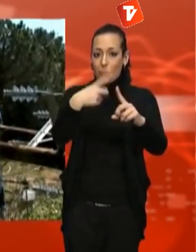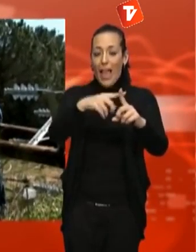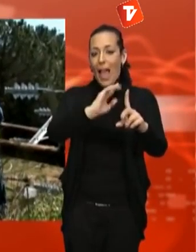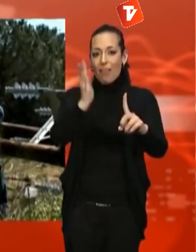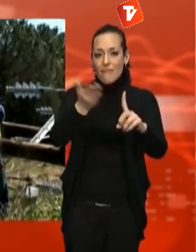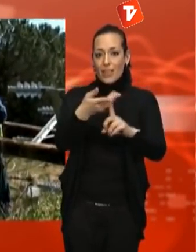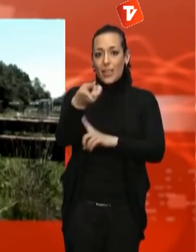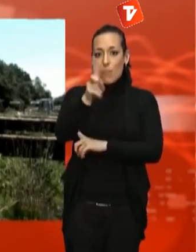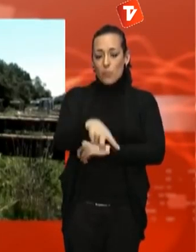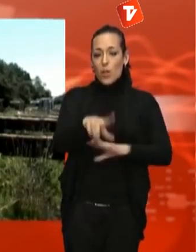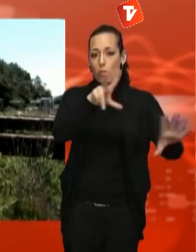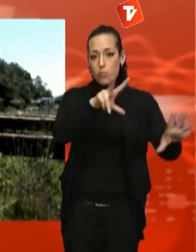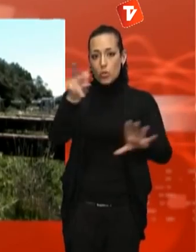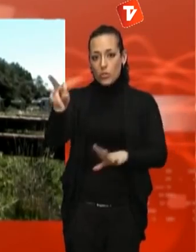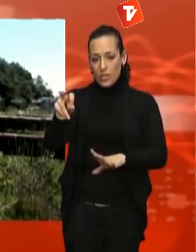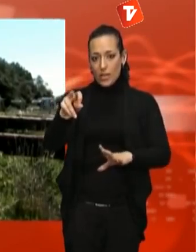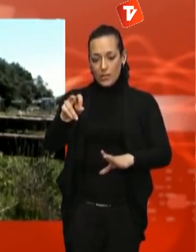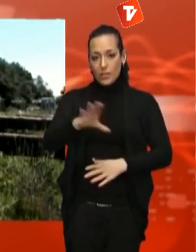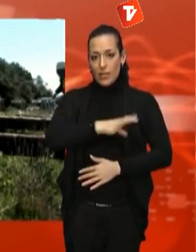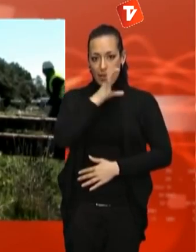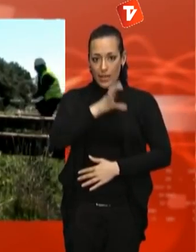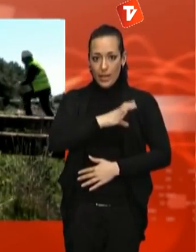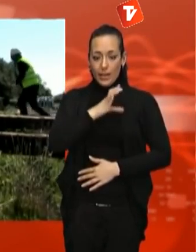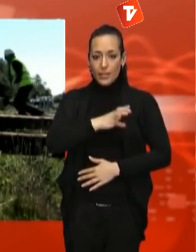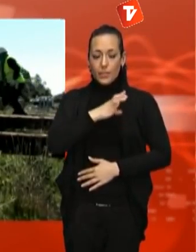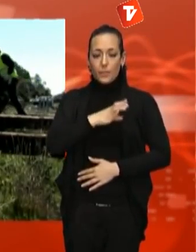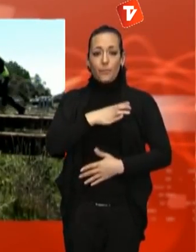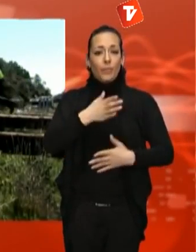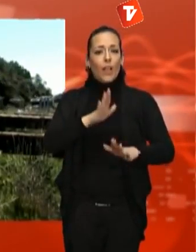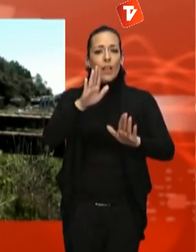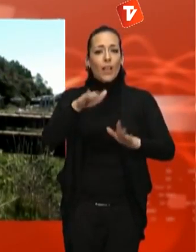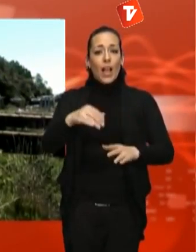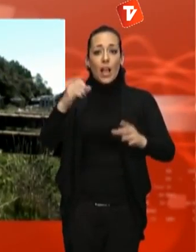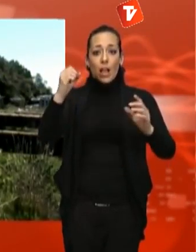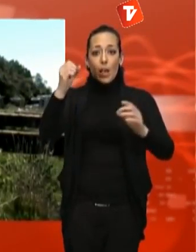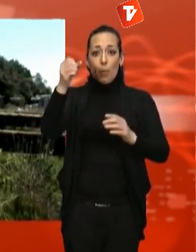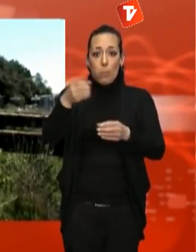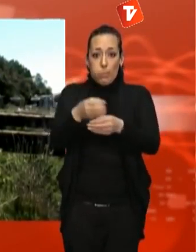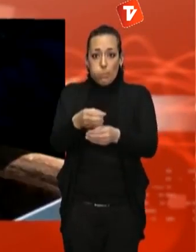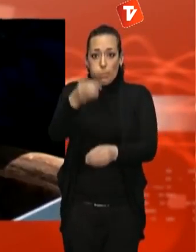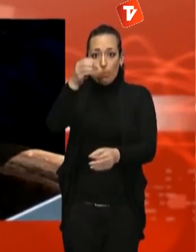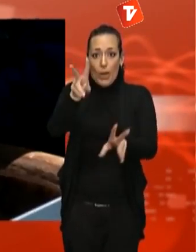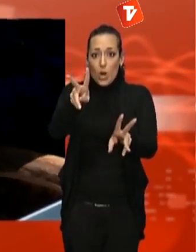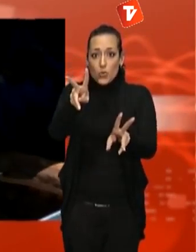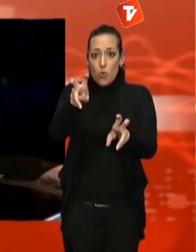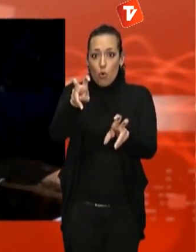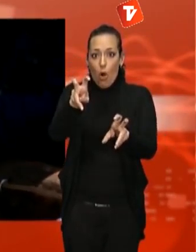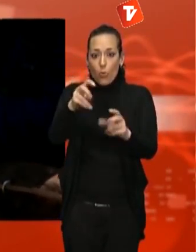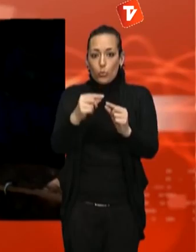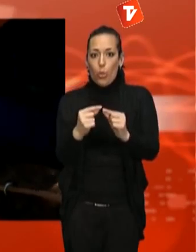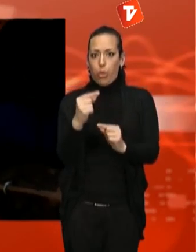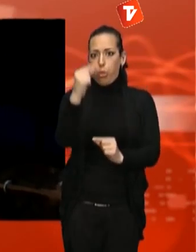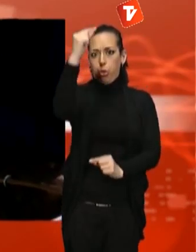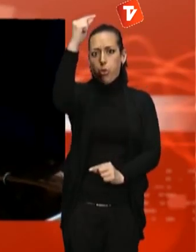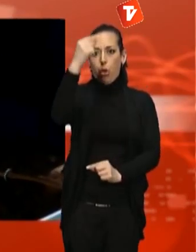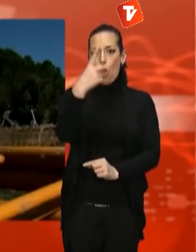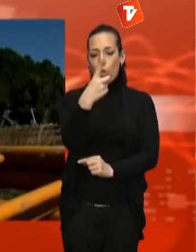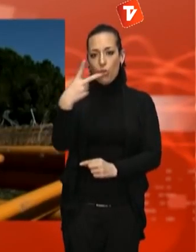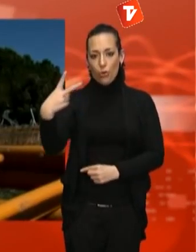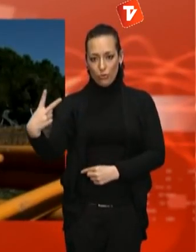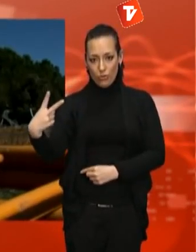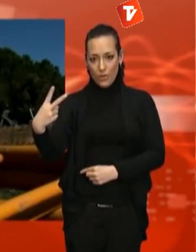'aquesta línia. Els nous pals de la llum són el doble d'als, 12 metres. S'ha renovat la creueta i l'antic aïllament de vidre s'ha